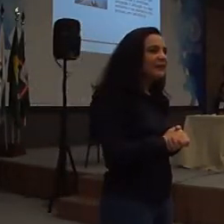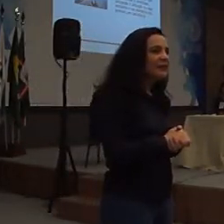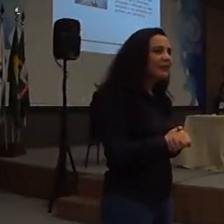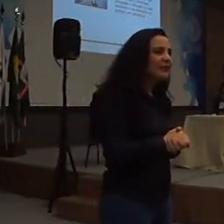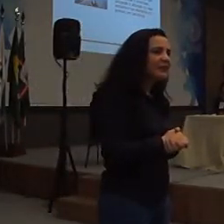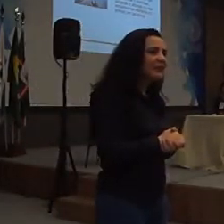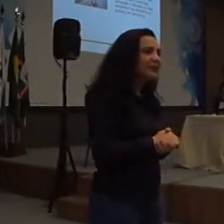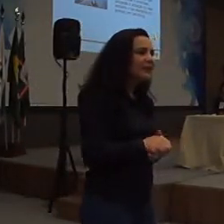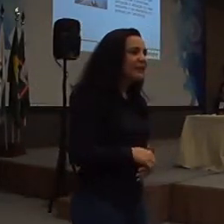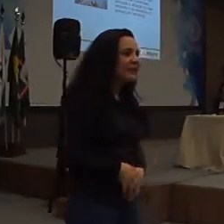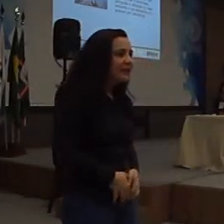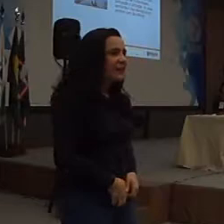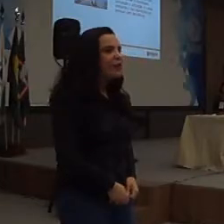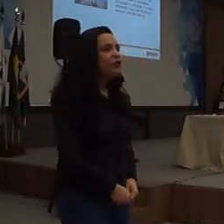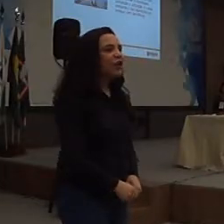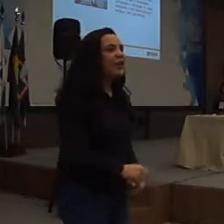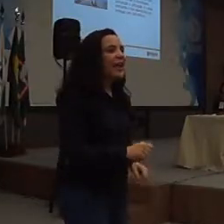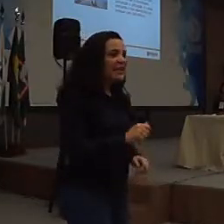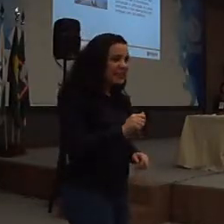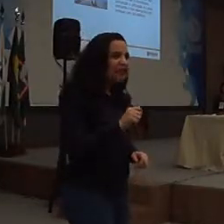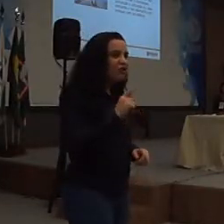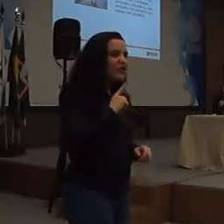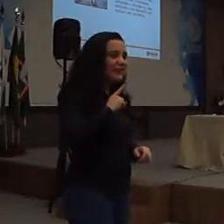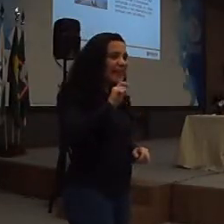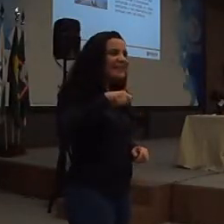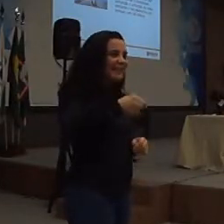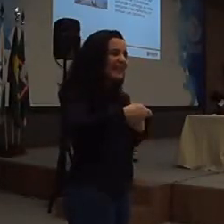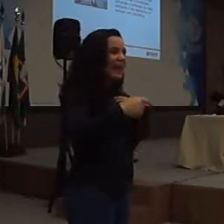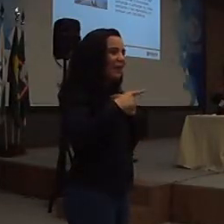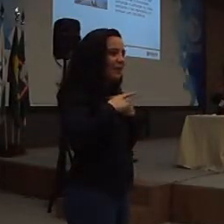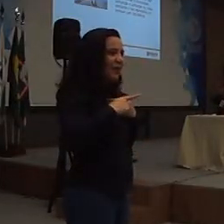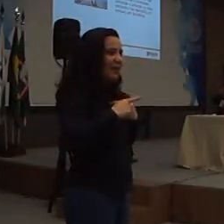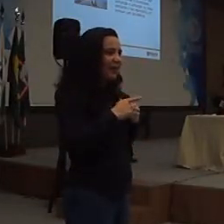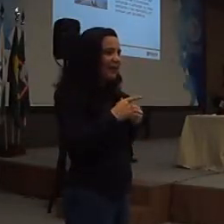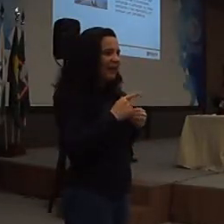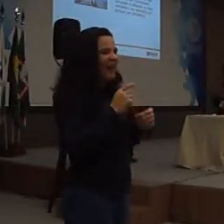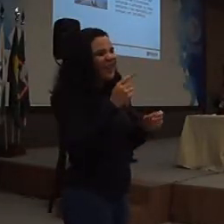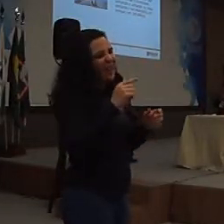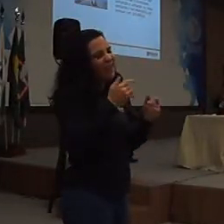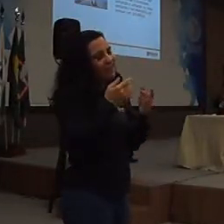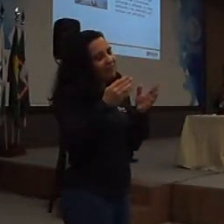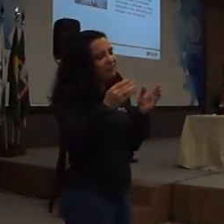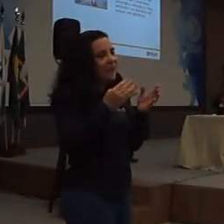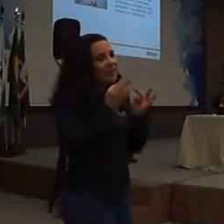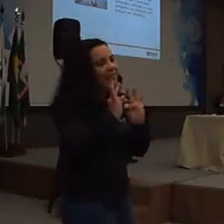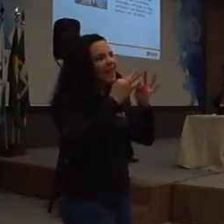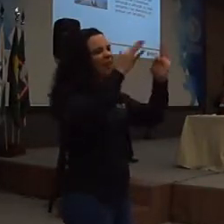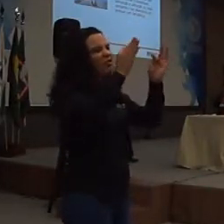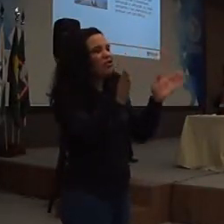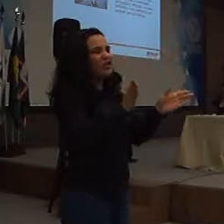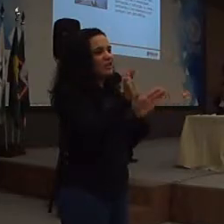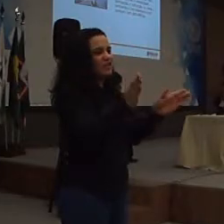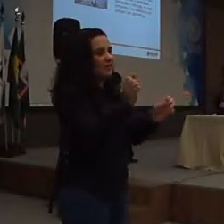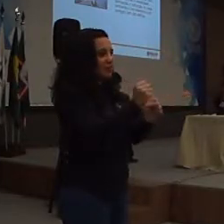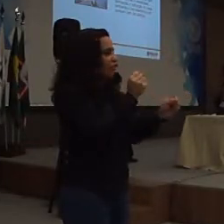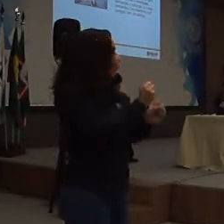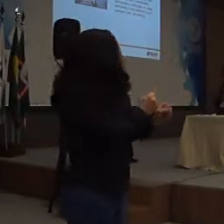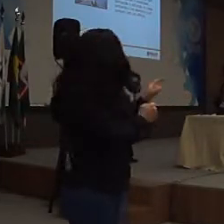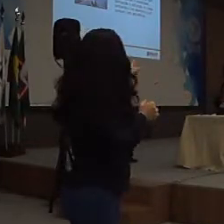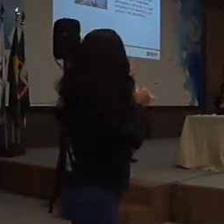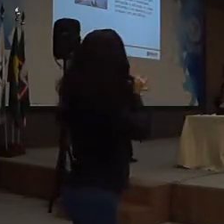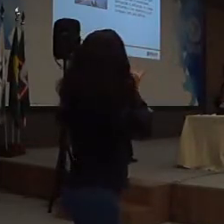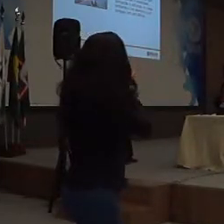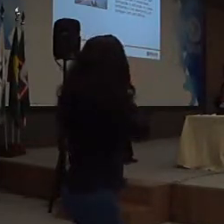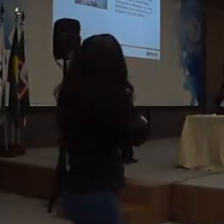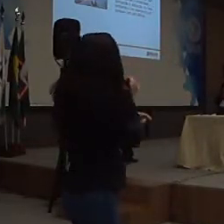disseminação. E uso. Quando você fala, a portaria do prédio não tem condições de colocar nada aqui, não tem como fazer uma.